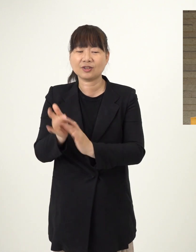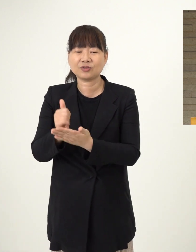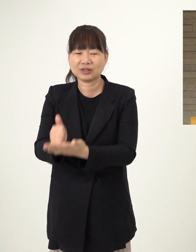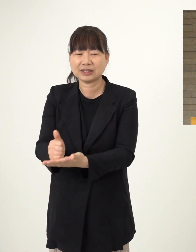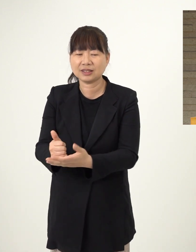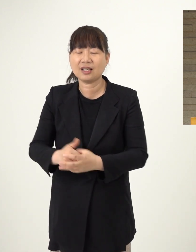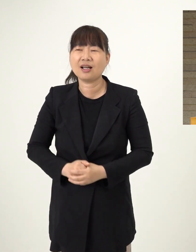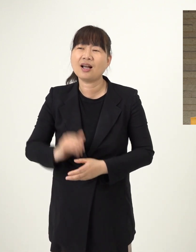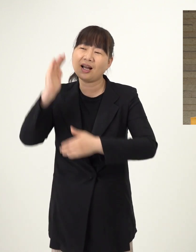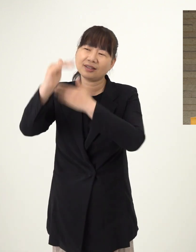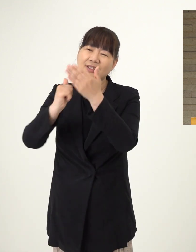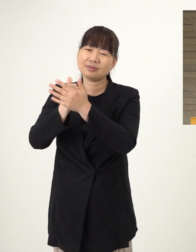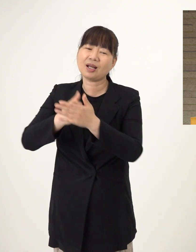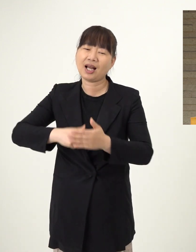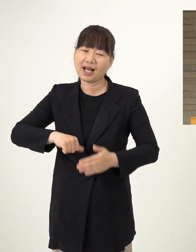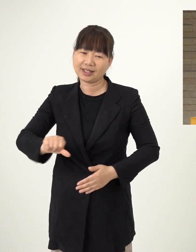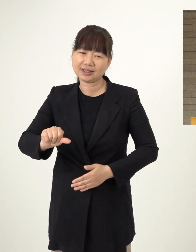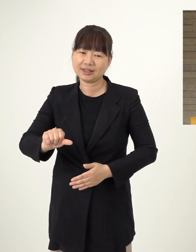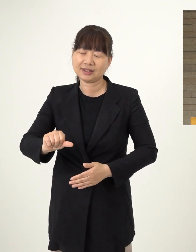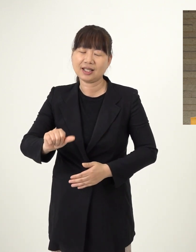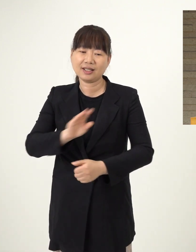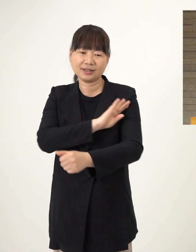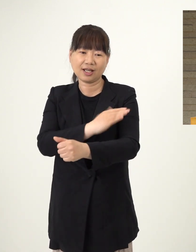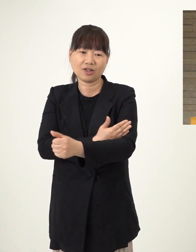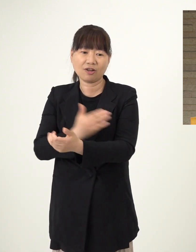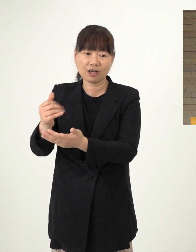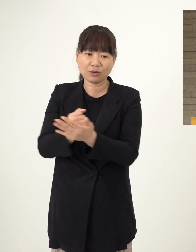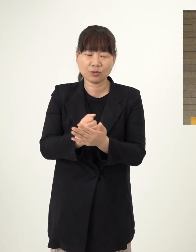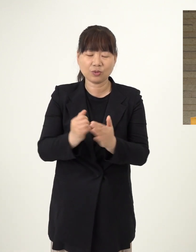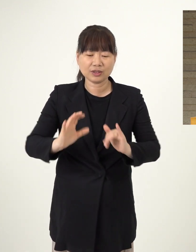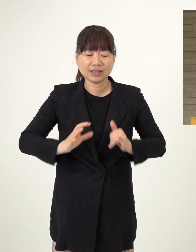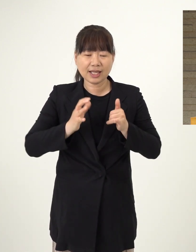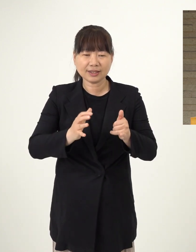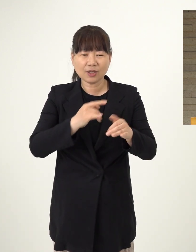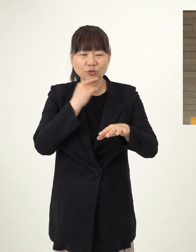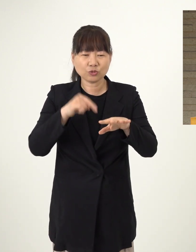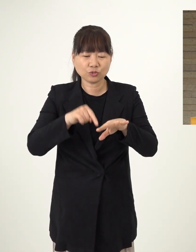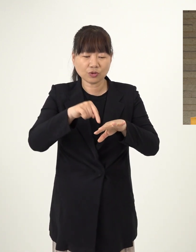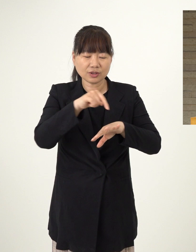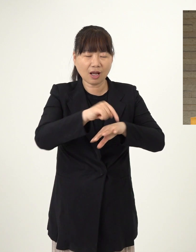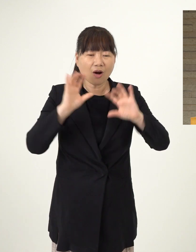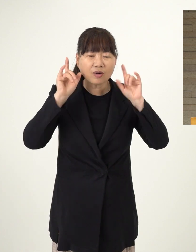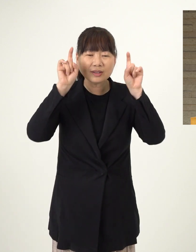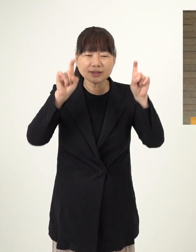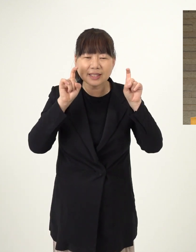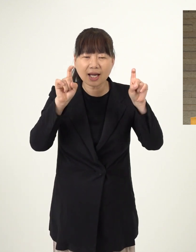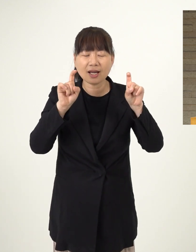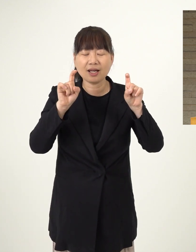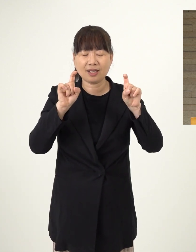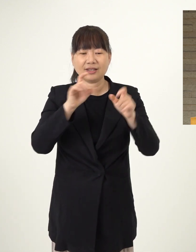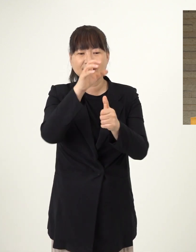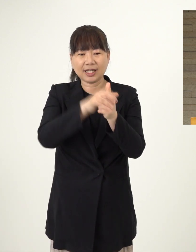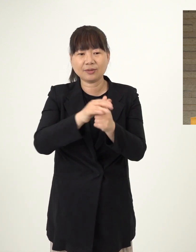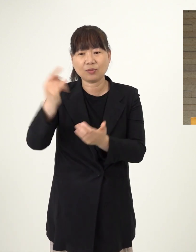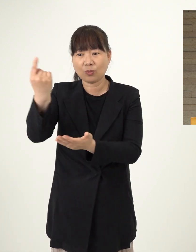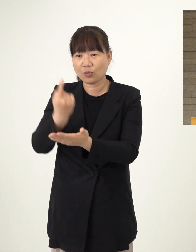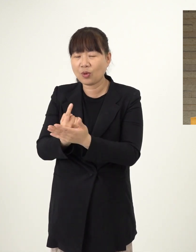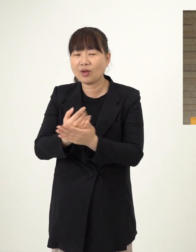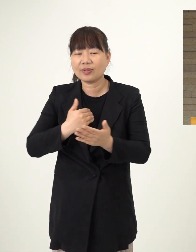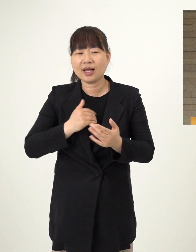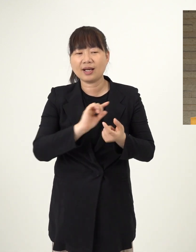예수님은 하나님의 아드님으로서 이 땅에 유월절의 어린 양으로 오셔서